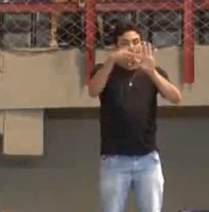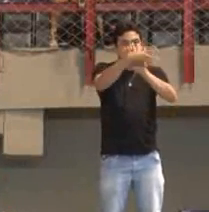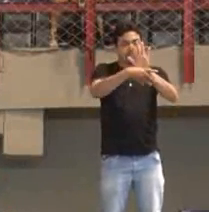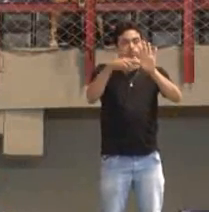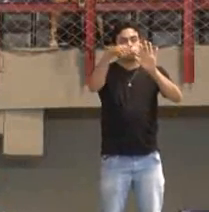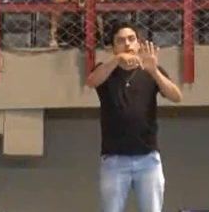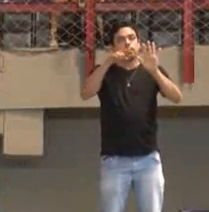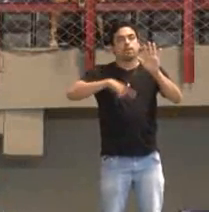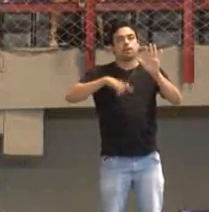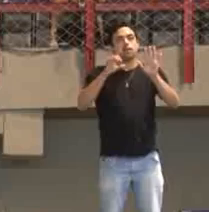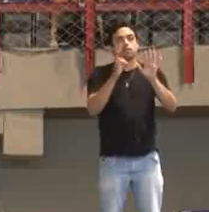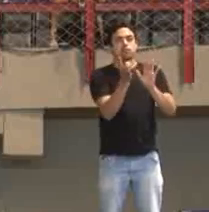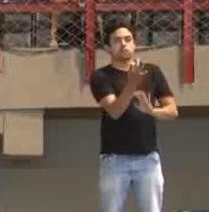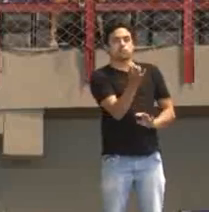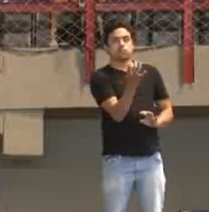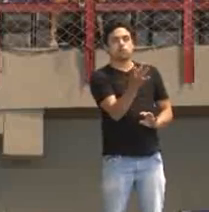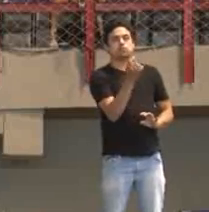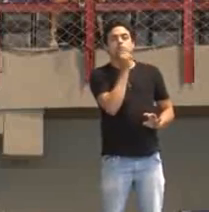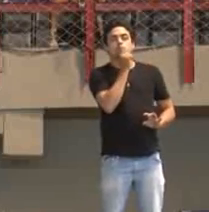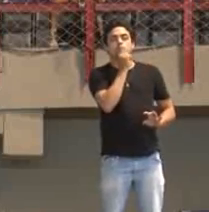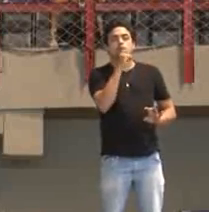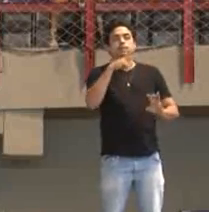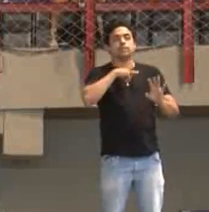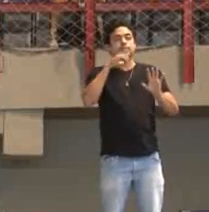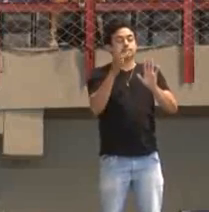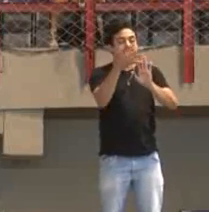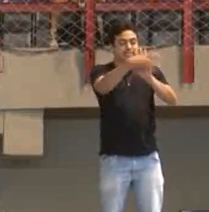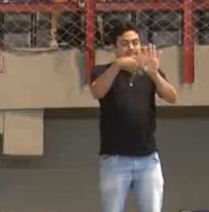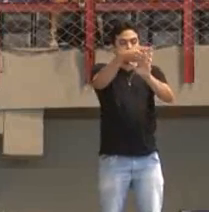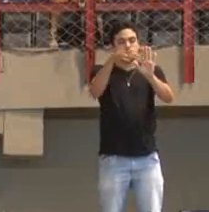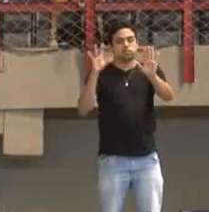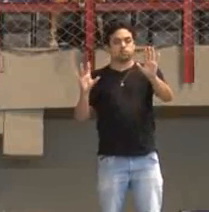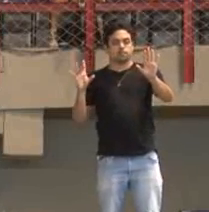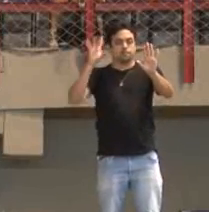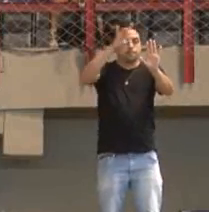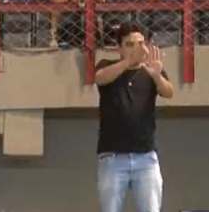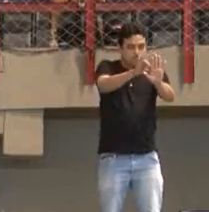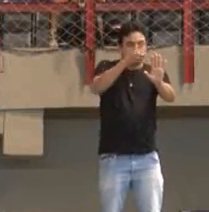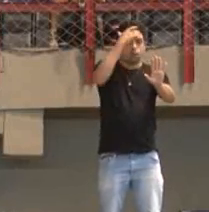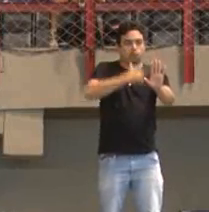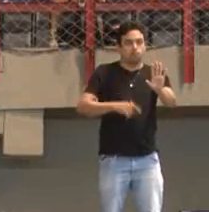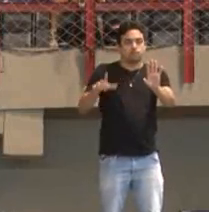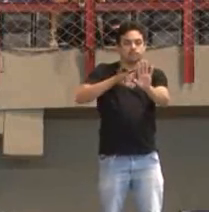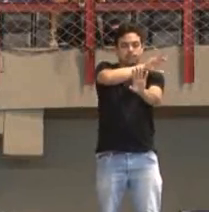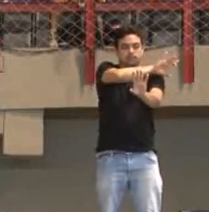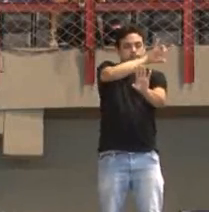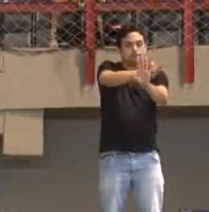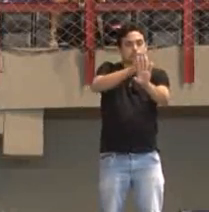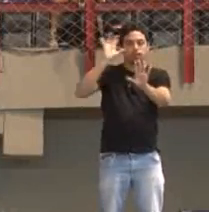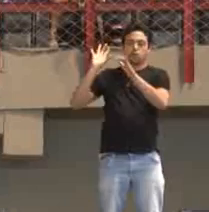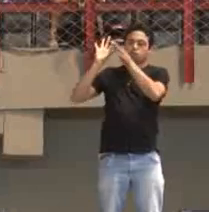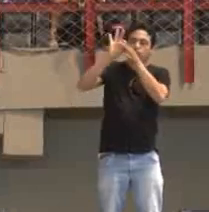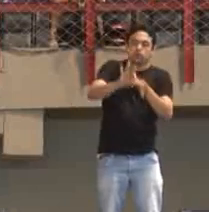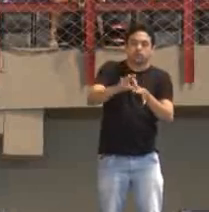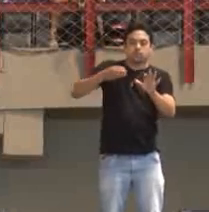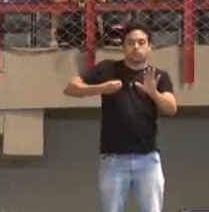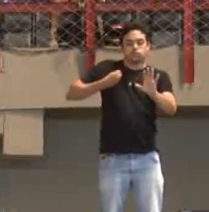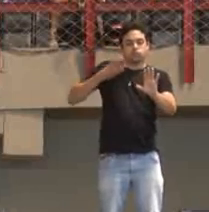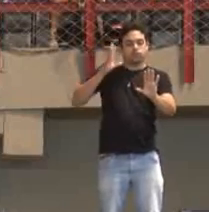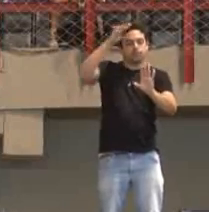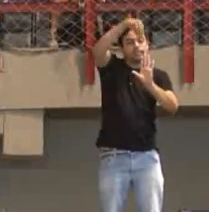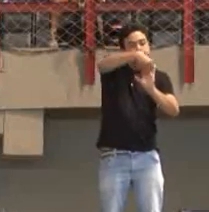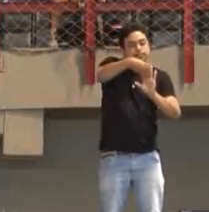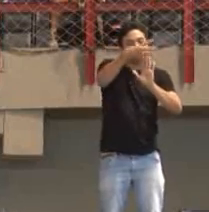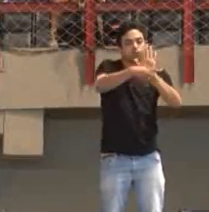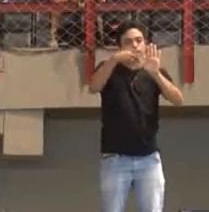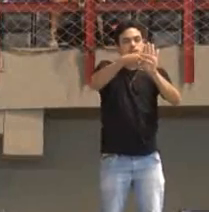não existe sozinho. Existe o texto, existe o homem e o seu contexto. E isso é importantíssimo